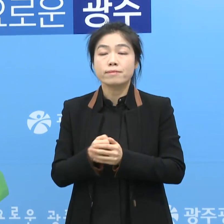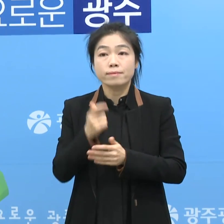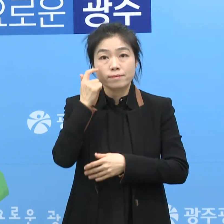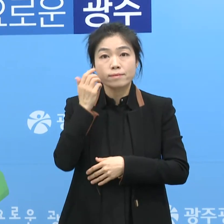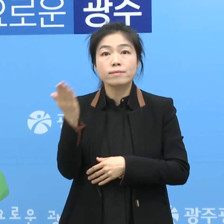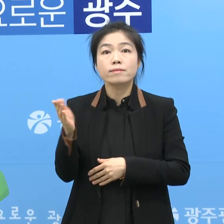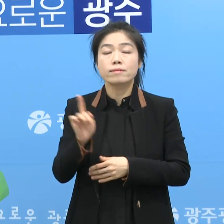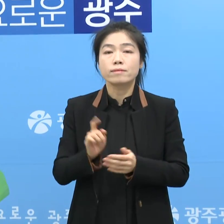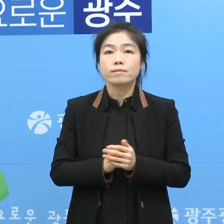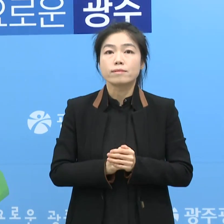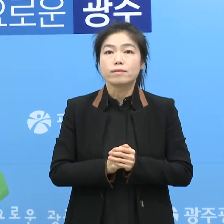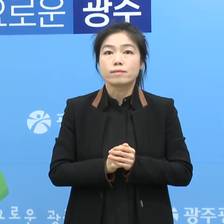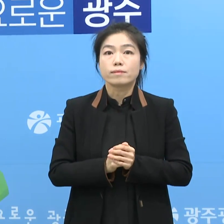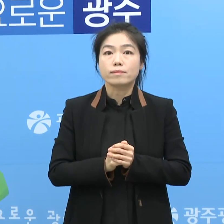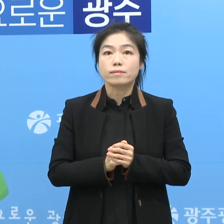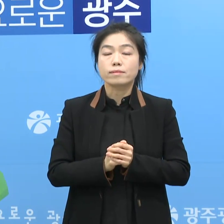받겠습니다.